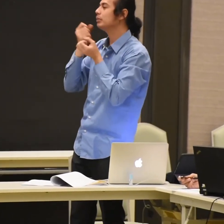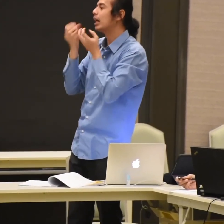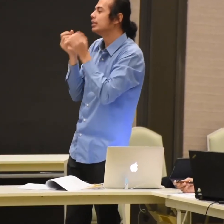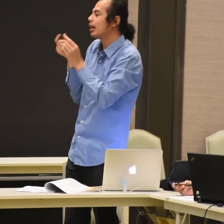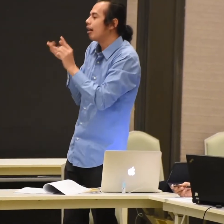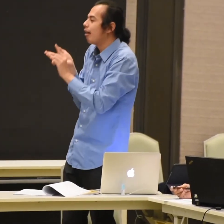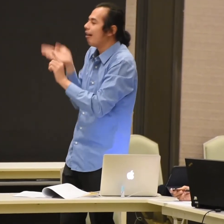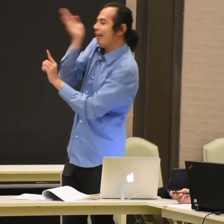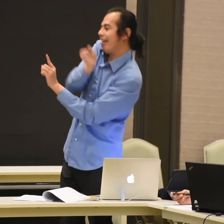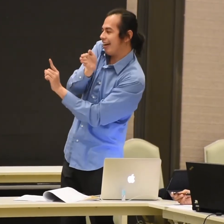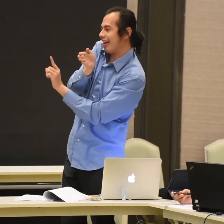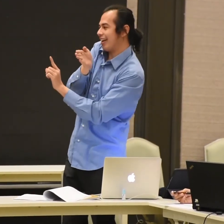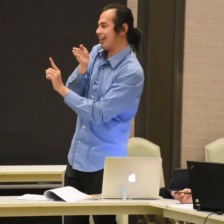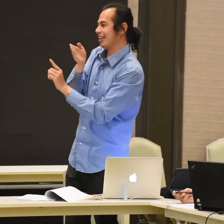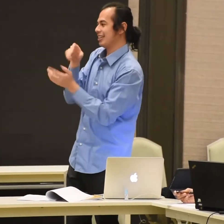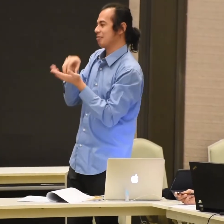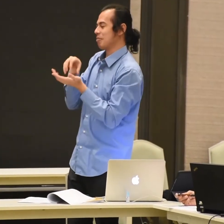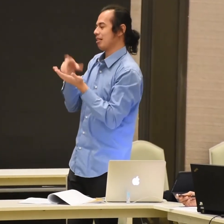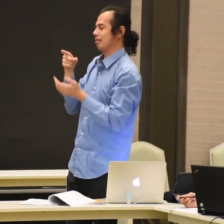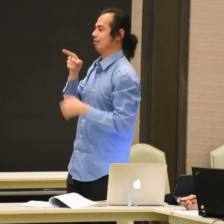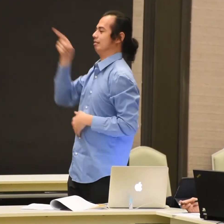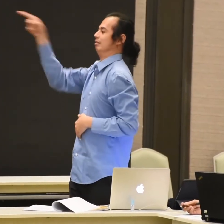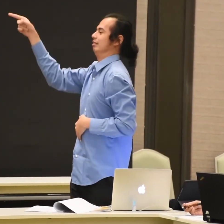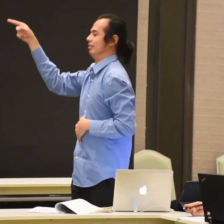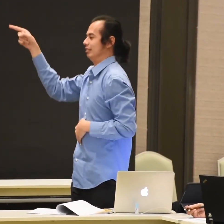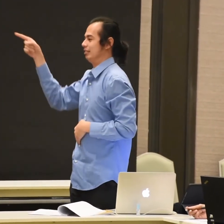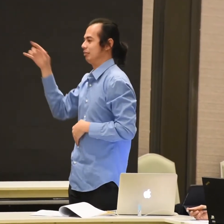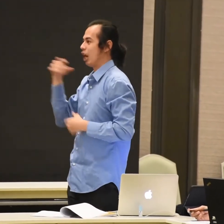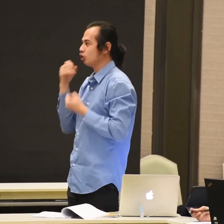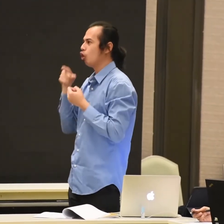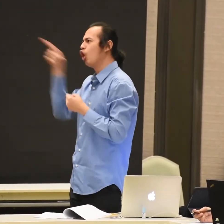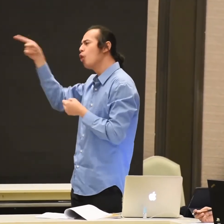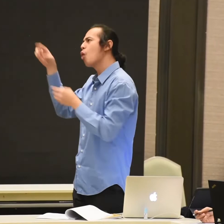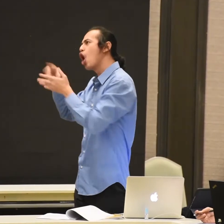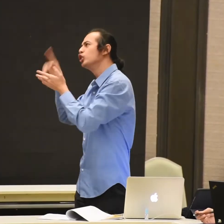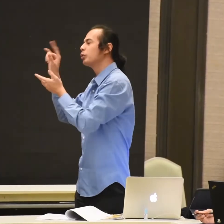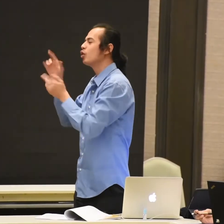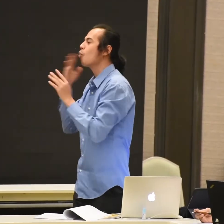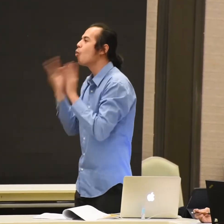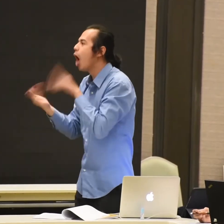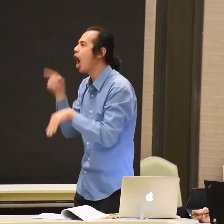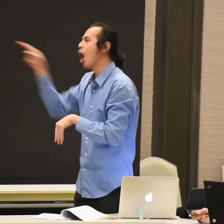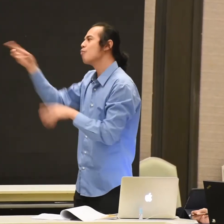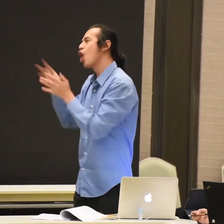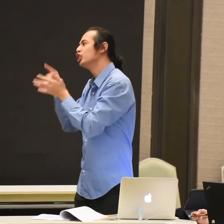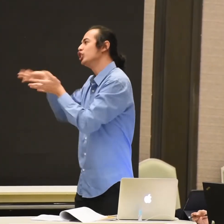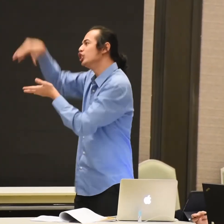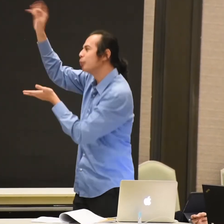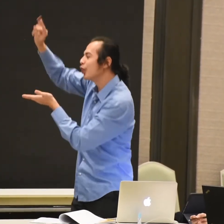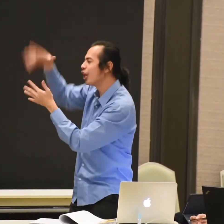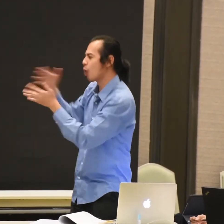Nah, ini sebagai pintu supaya teman-teman tuli bisa mengakses pendidikan, pekerjaan, wisata, dan lain-lain